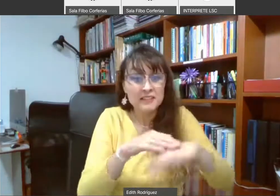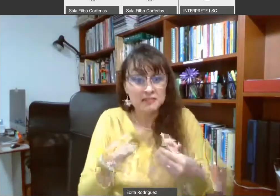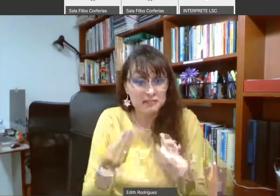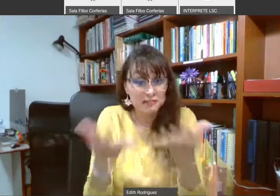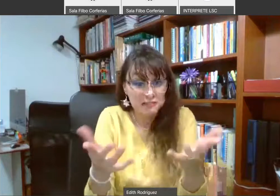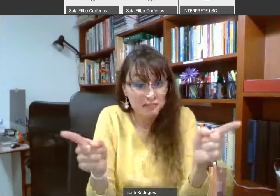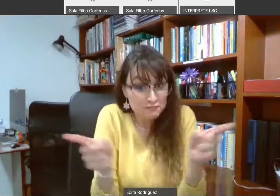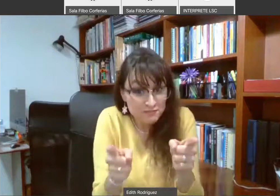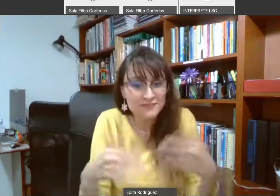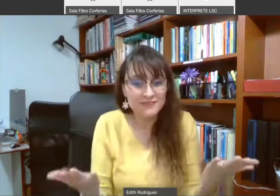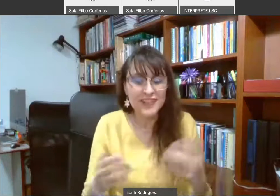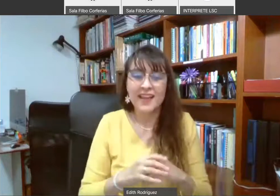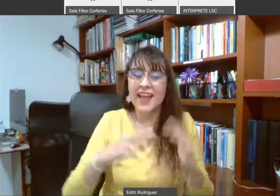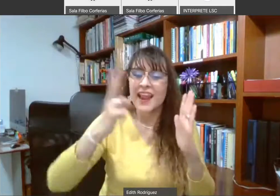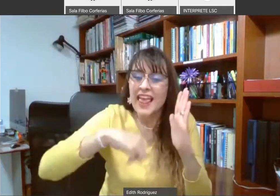poder,